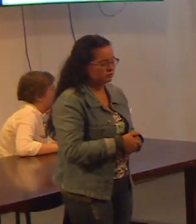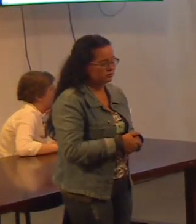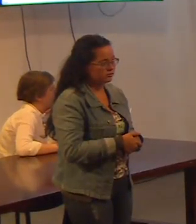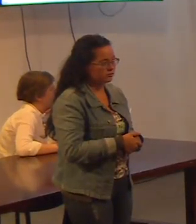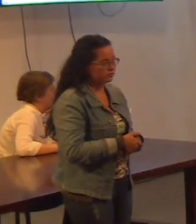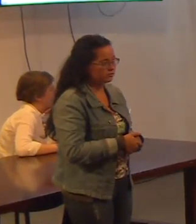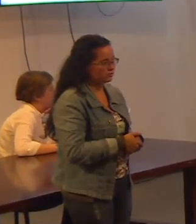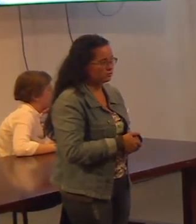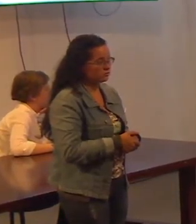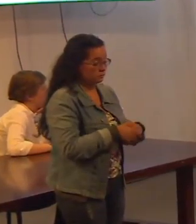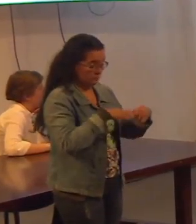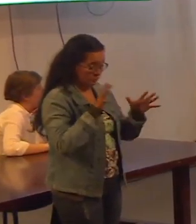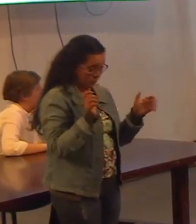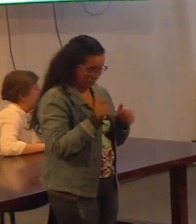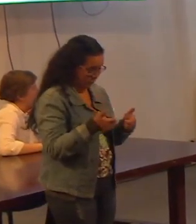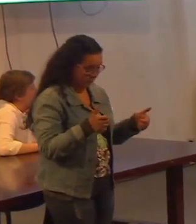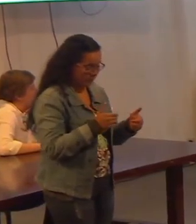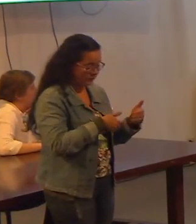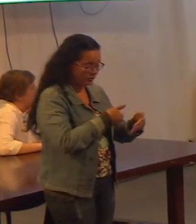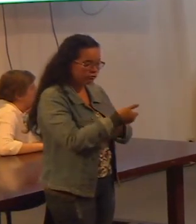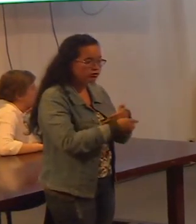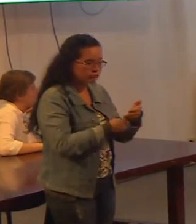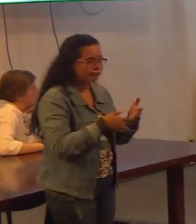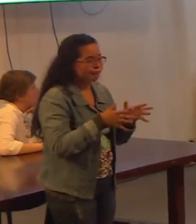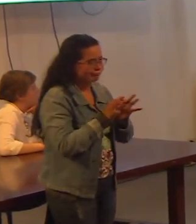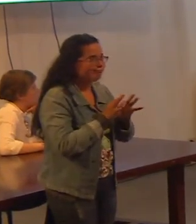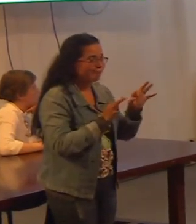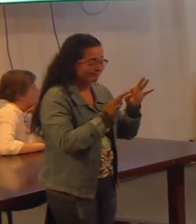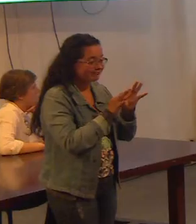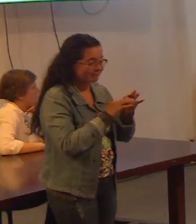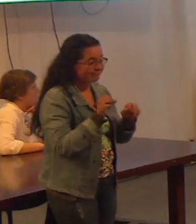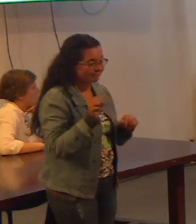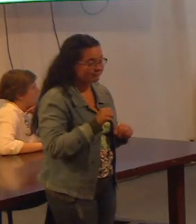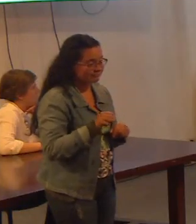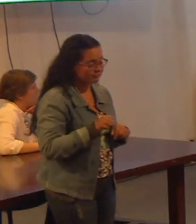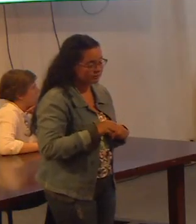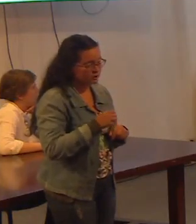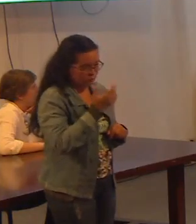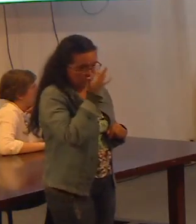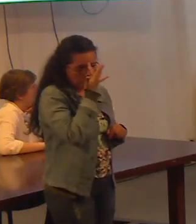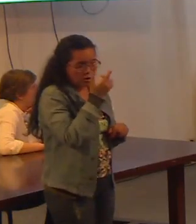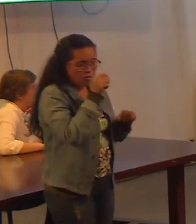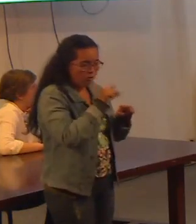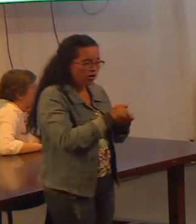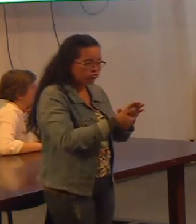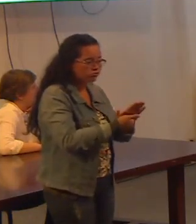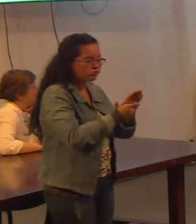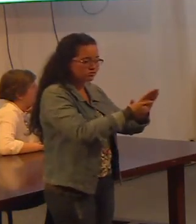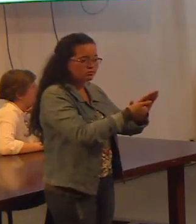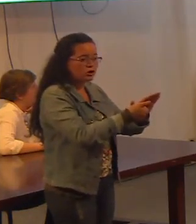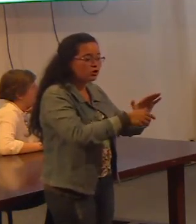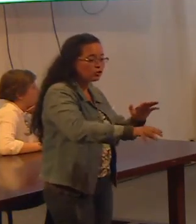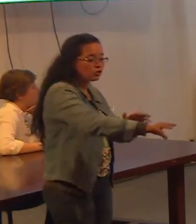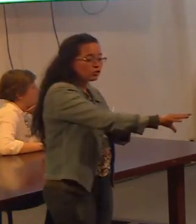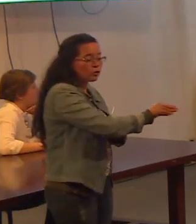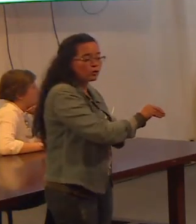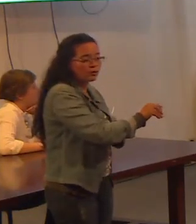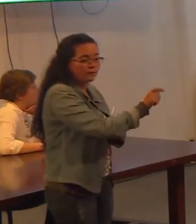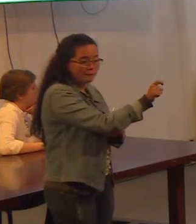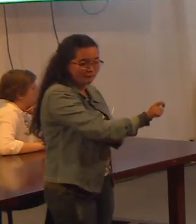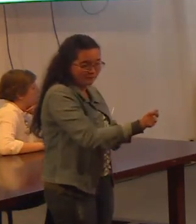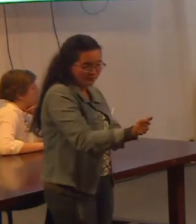Bueno, el proceso que se vivió aquí fue muy significativo porque pudimos reflejar en todos los sujetos que no